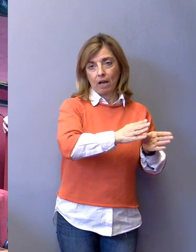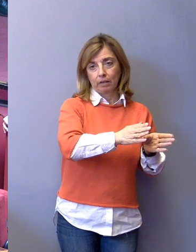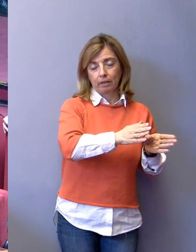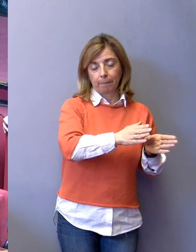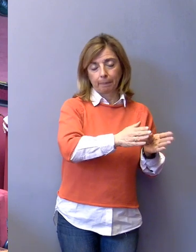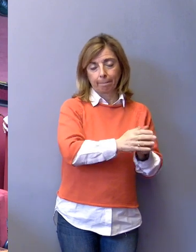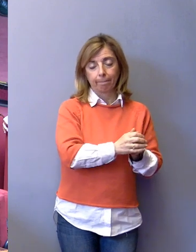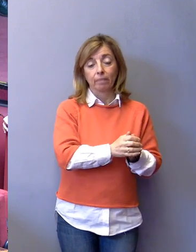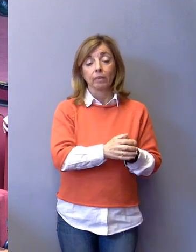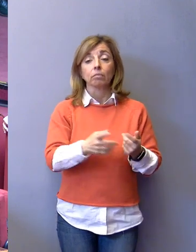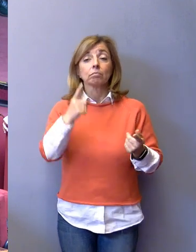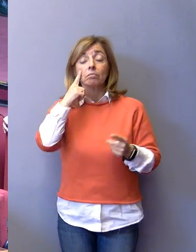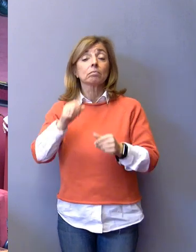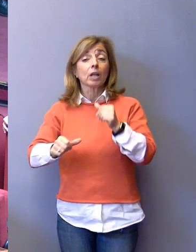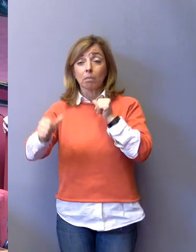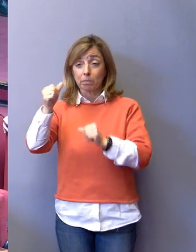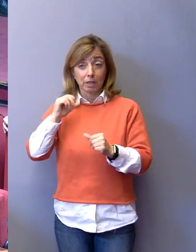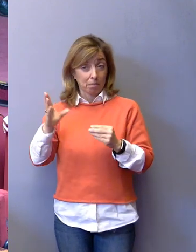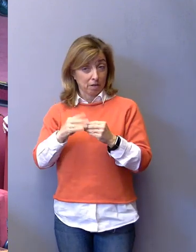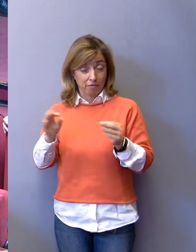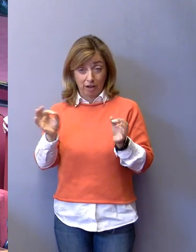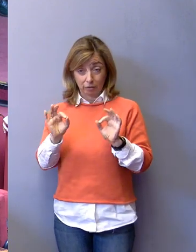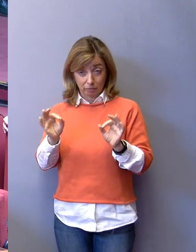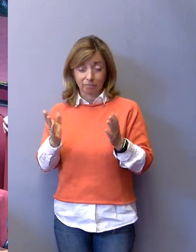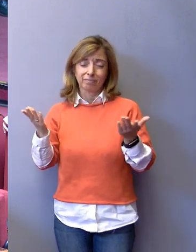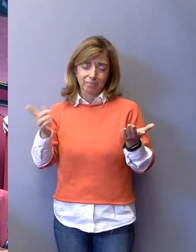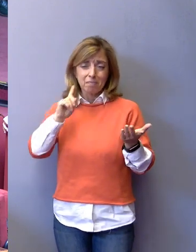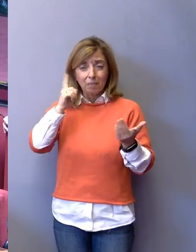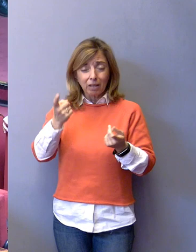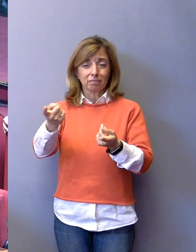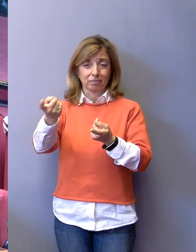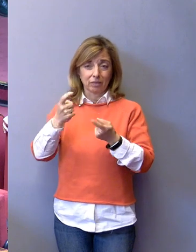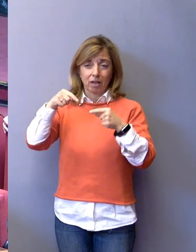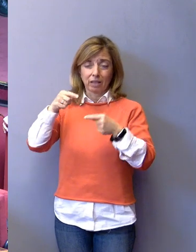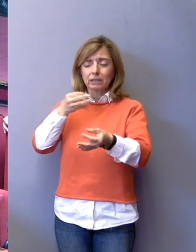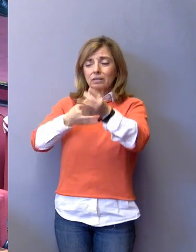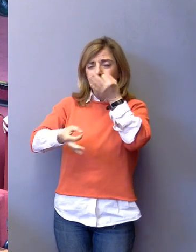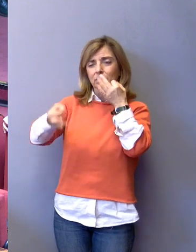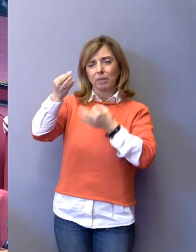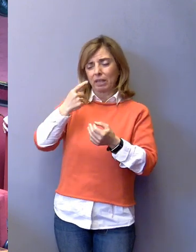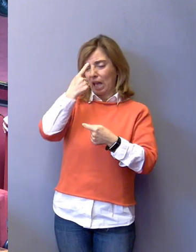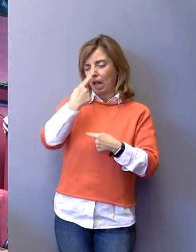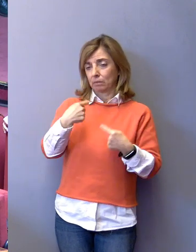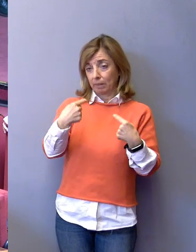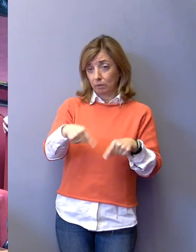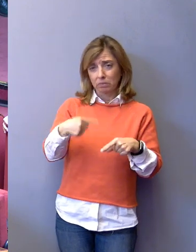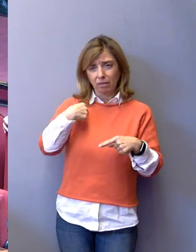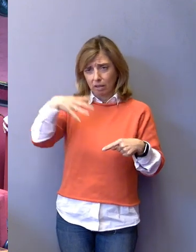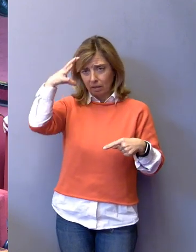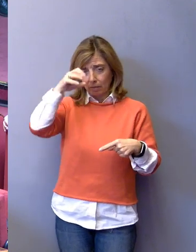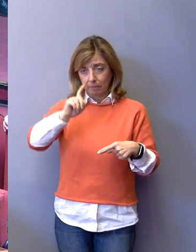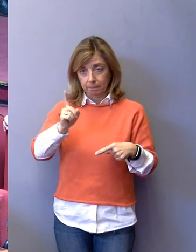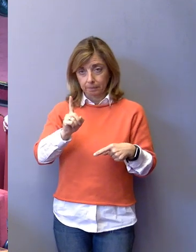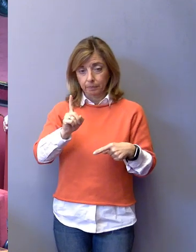se non lo abbiamo fatto prima però veniteci a spiegare perché è incomprensibile questo aspetto soprattutto ci piacerebbe